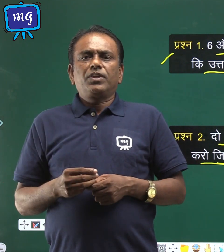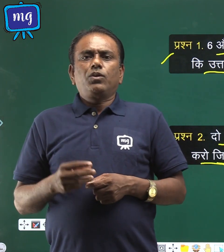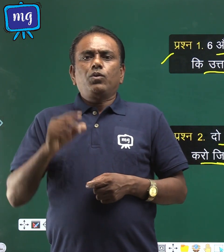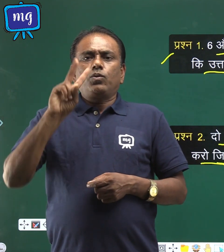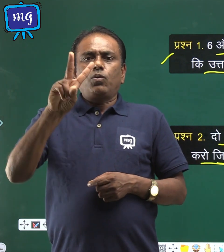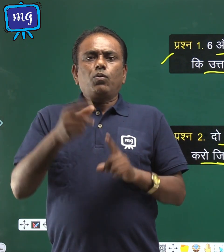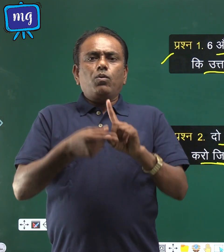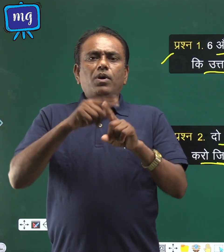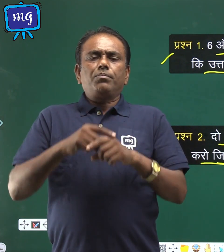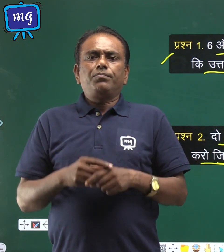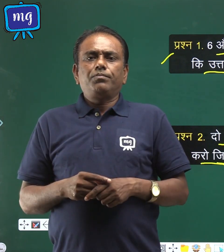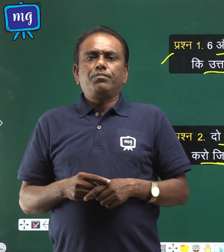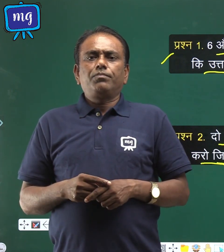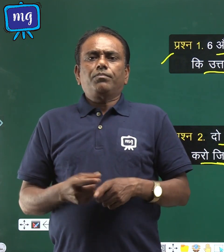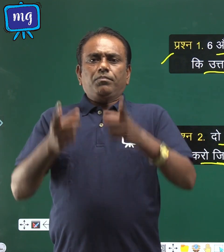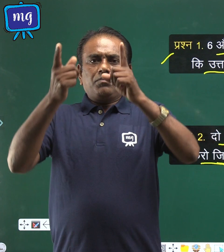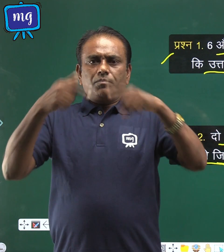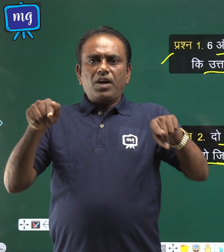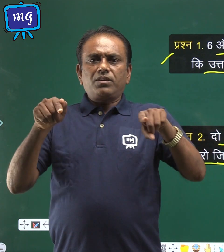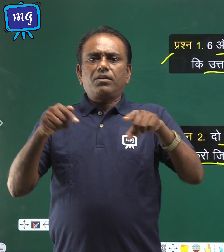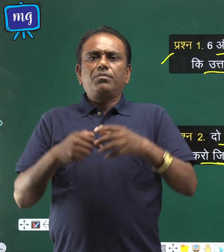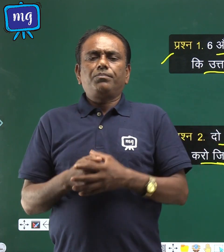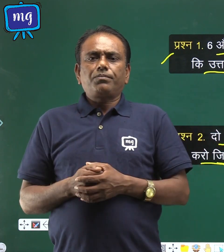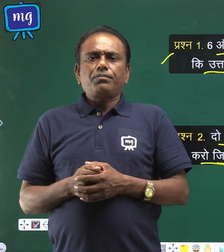दोनों का भाग जाता है।